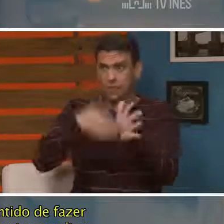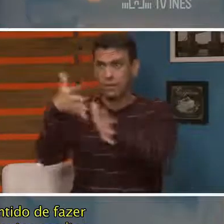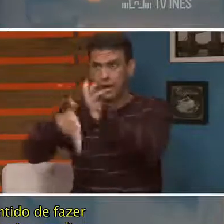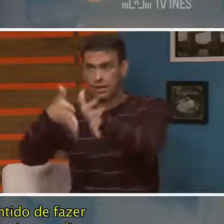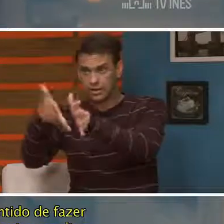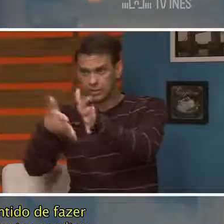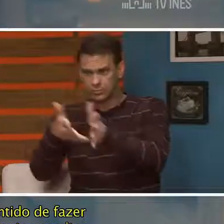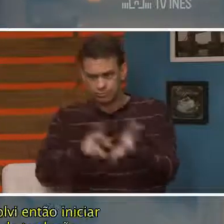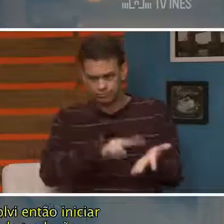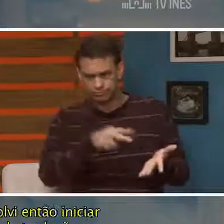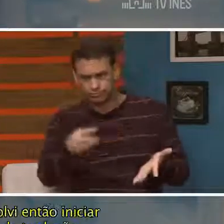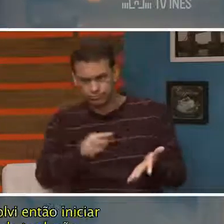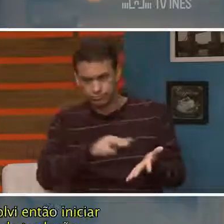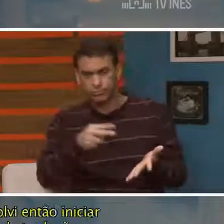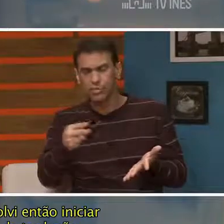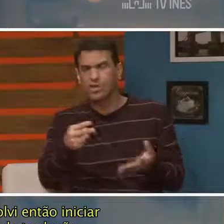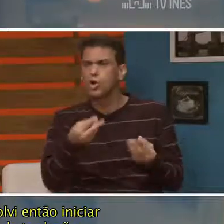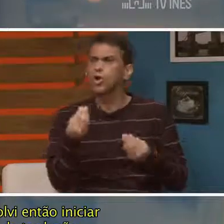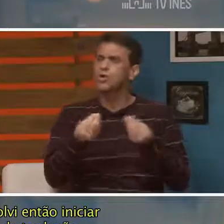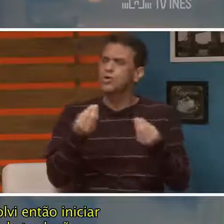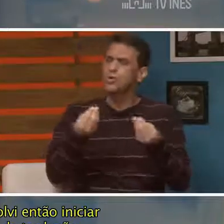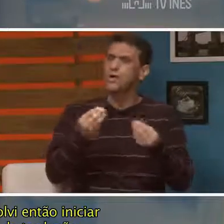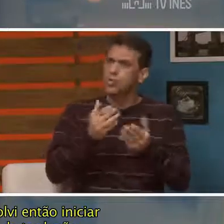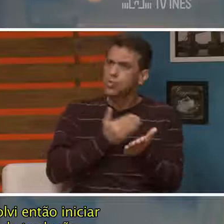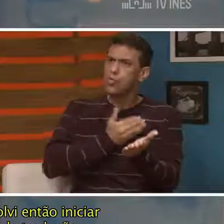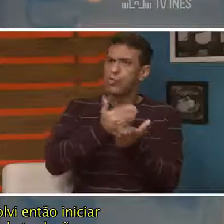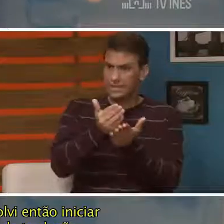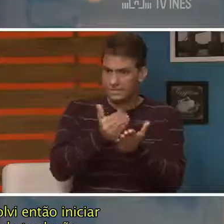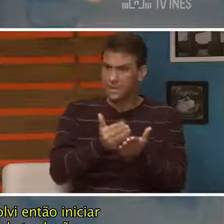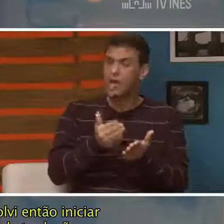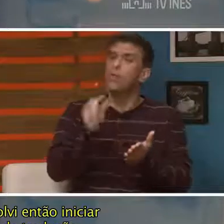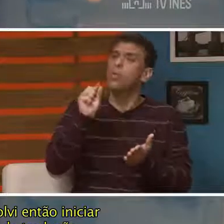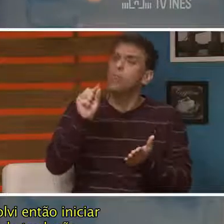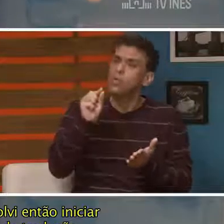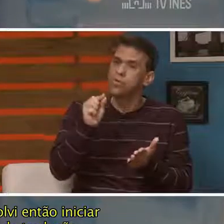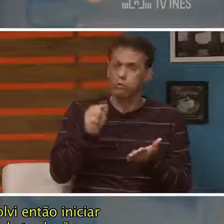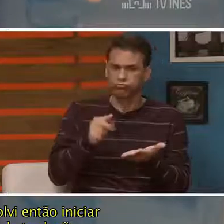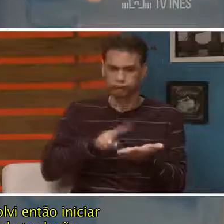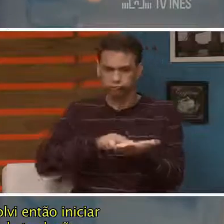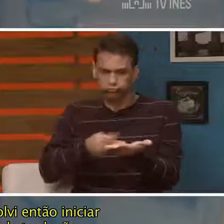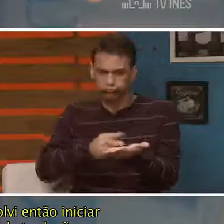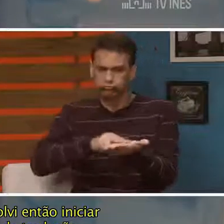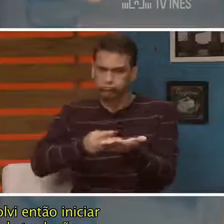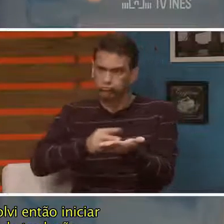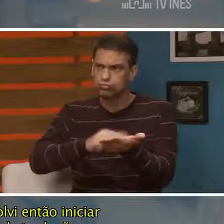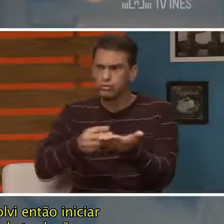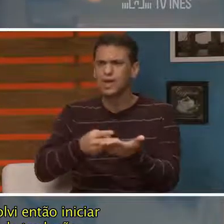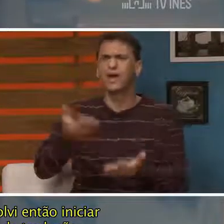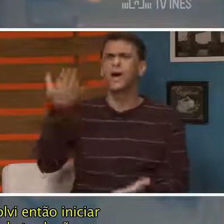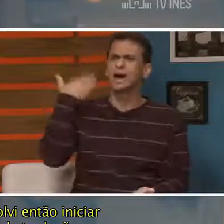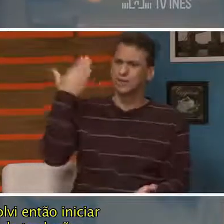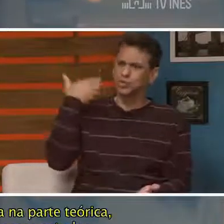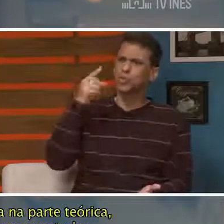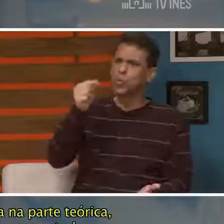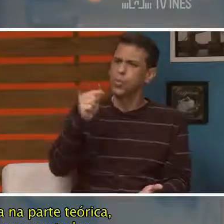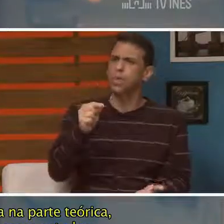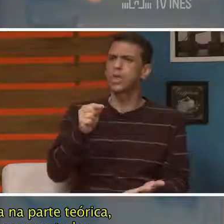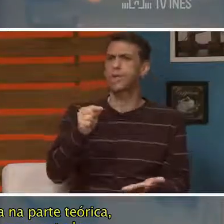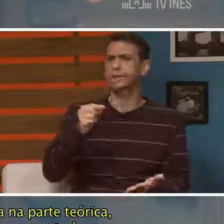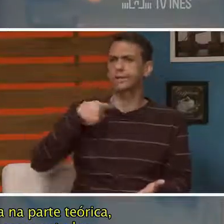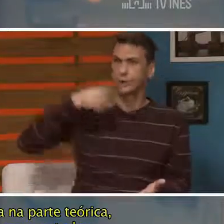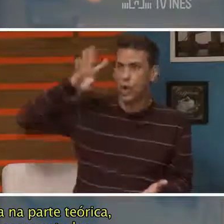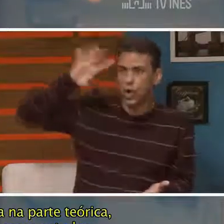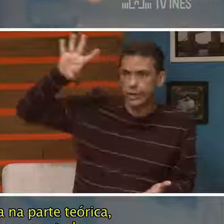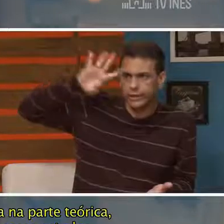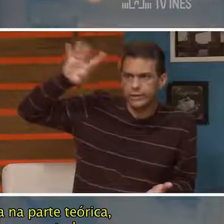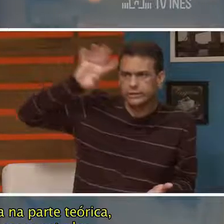de textos escritos para Libras, resolvi, então, iniciar um processo de tradução, né? Até então eu